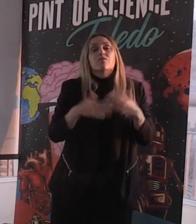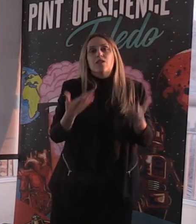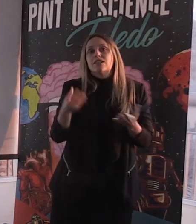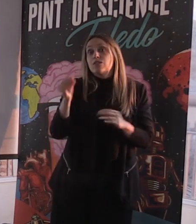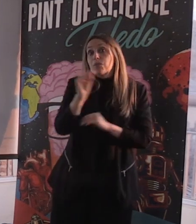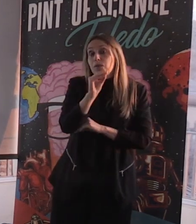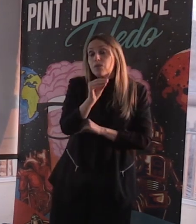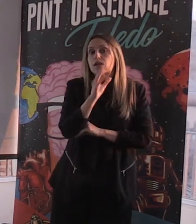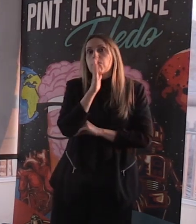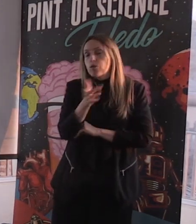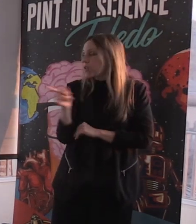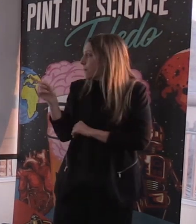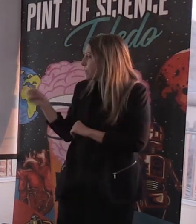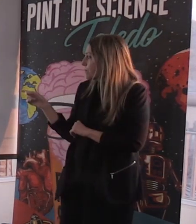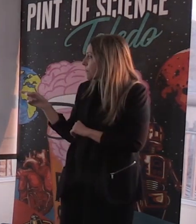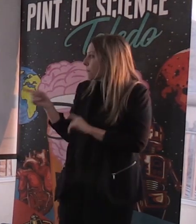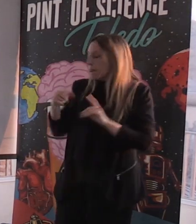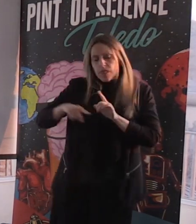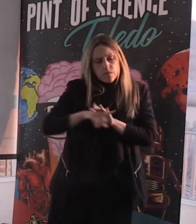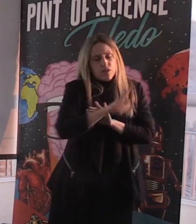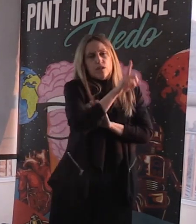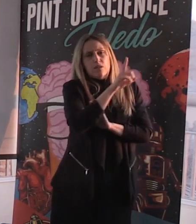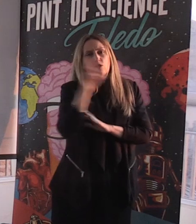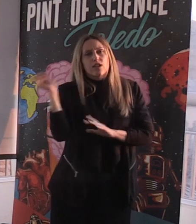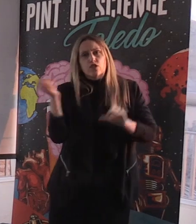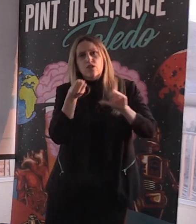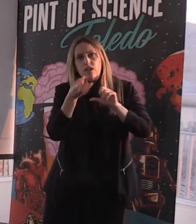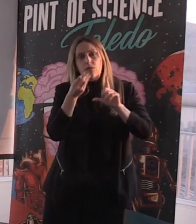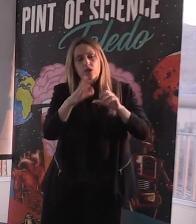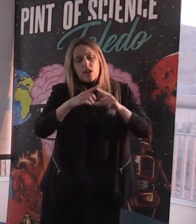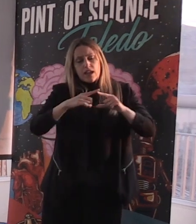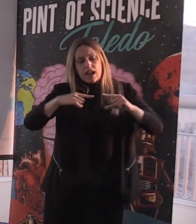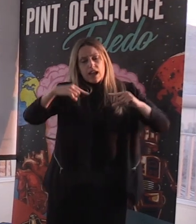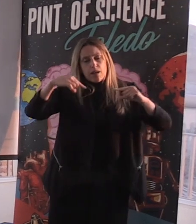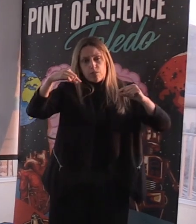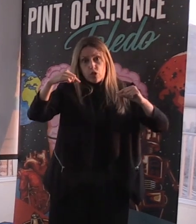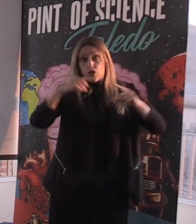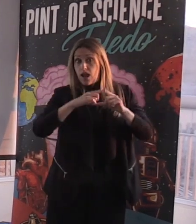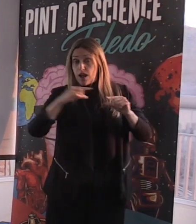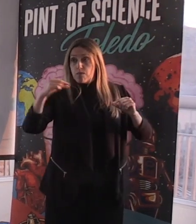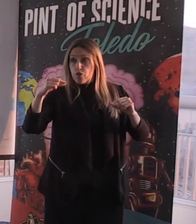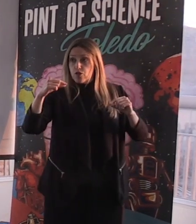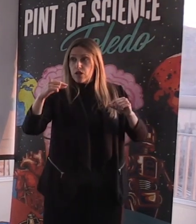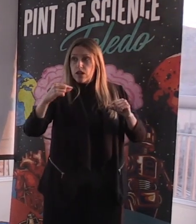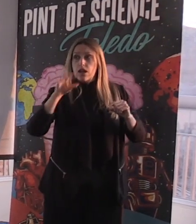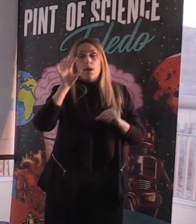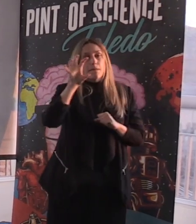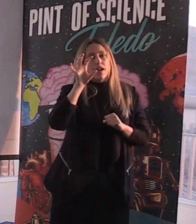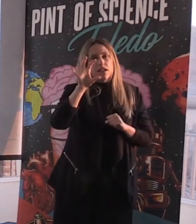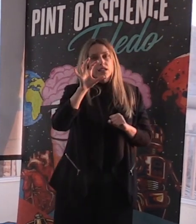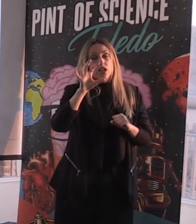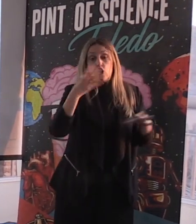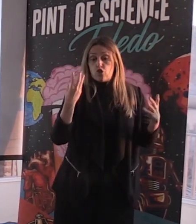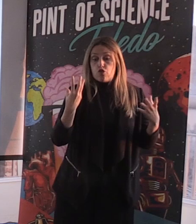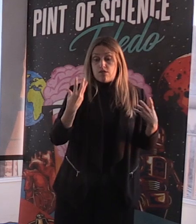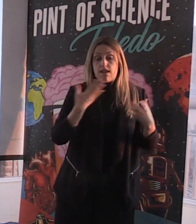tenemos este aumento? Estos datos son de Japón de 2006. Japón es el país con la